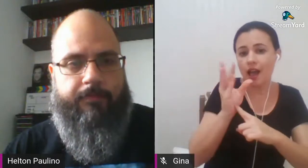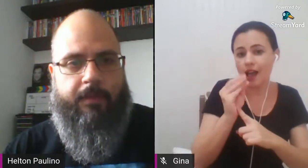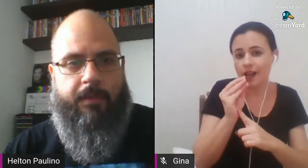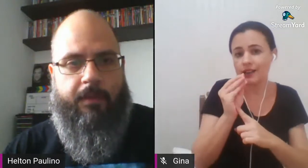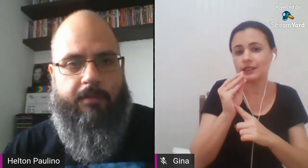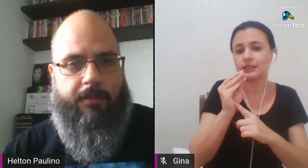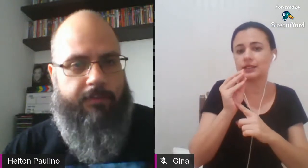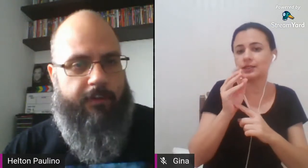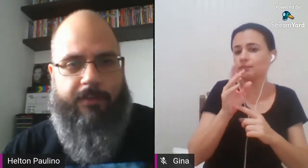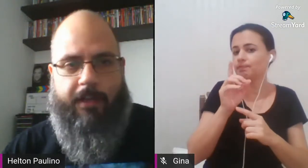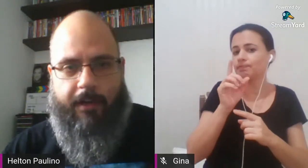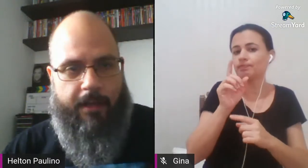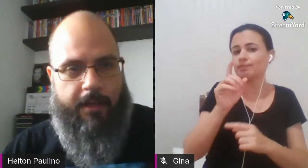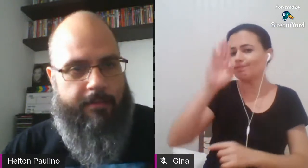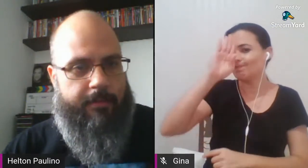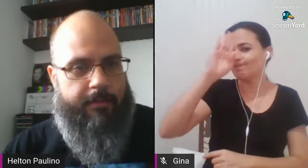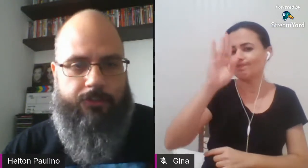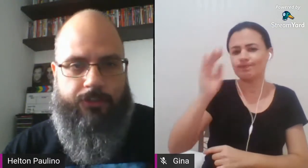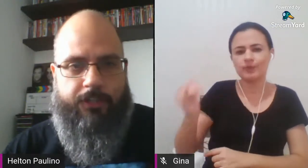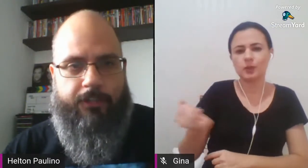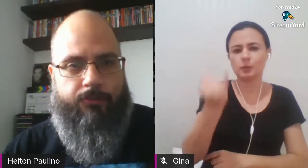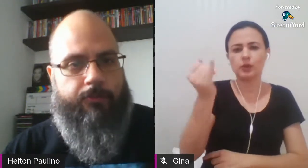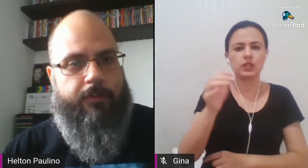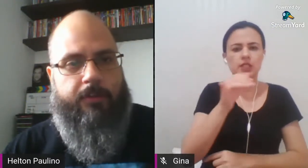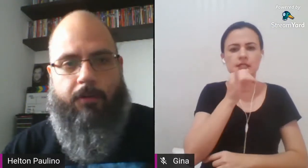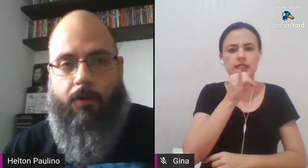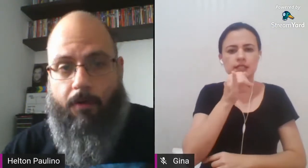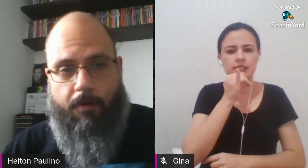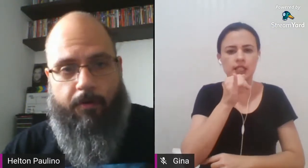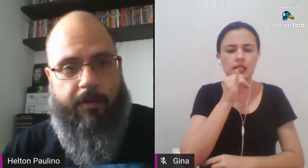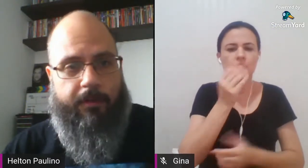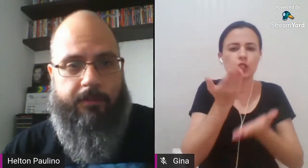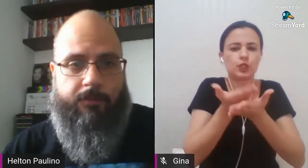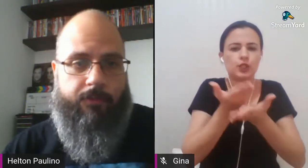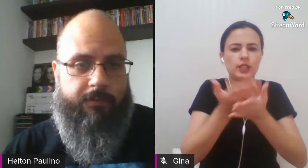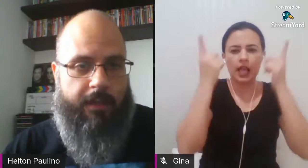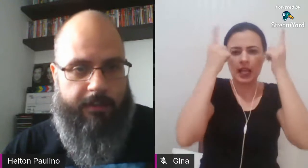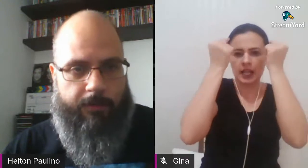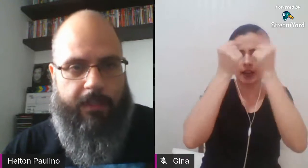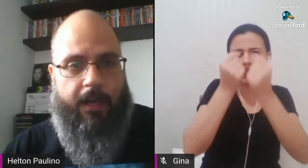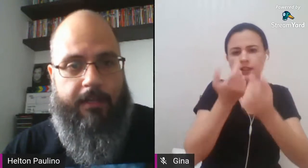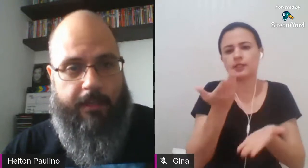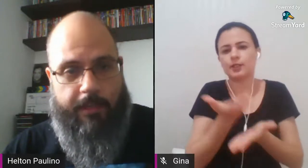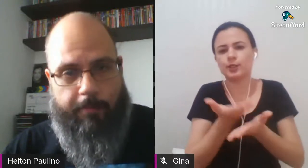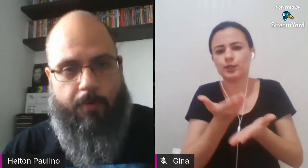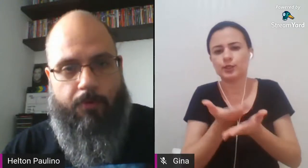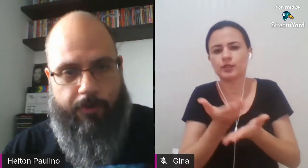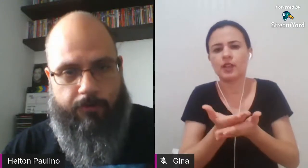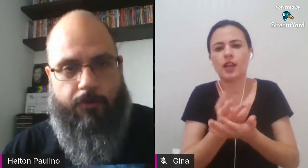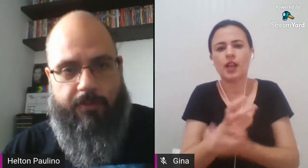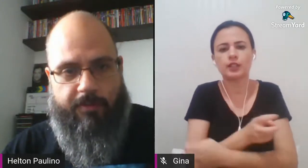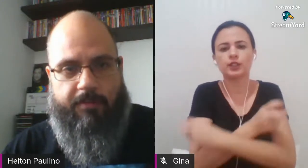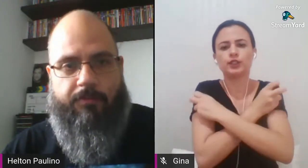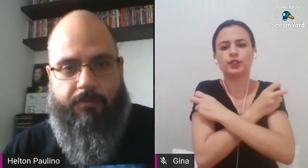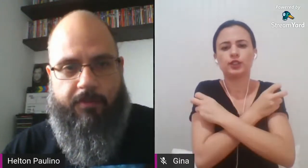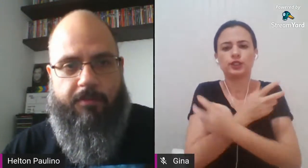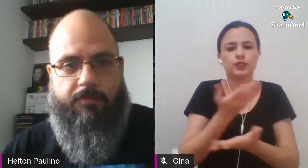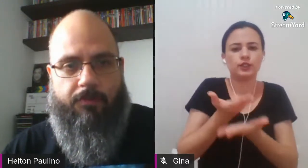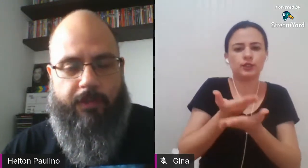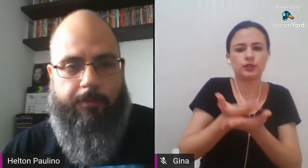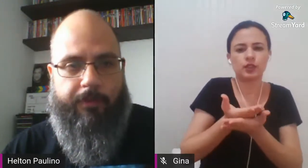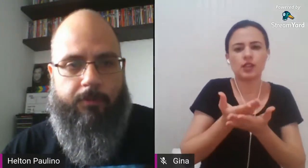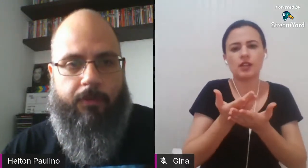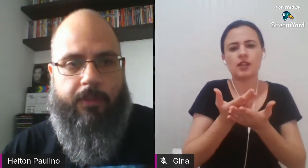civilização. Se a gente vai estudar Grécia, Egito, Roma, todas da antiguidade, e depois todas as que vão